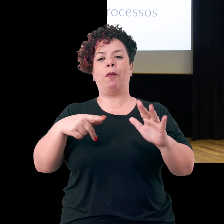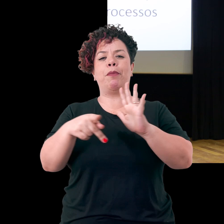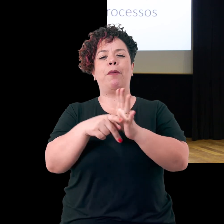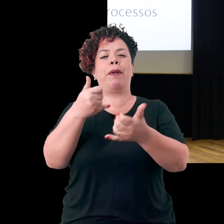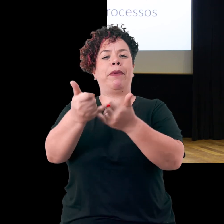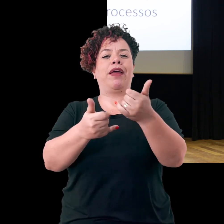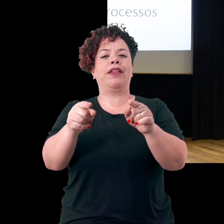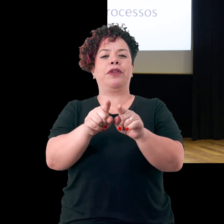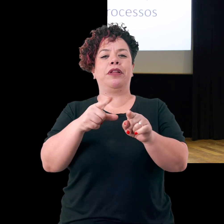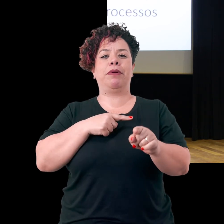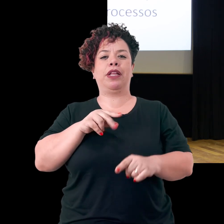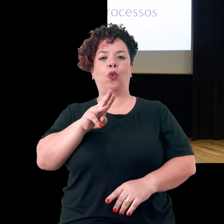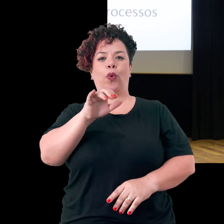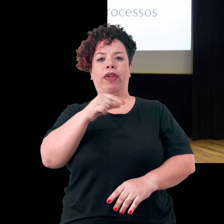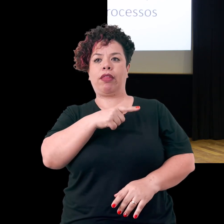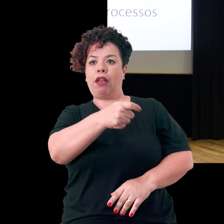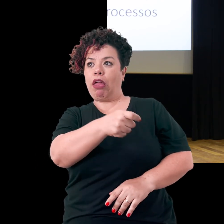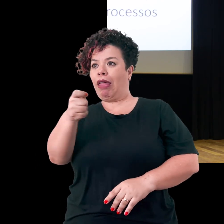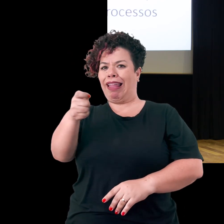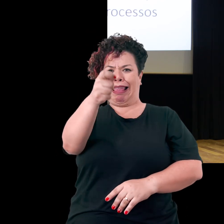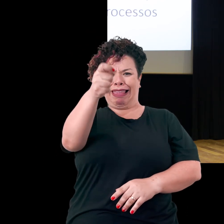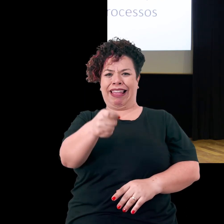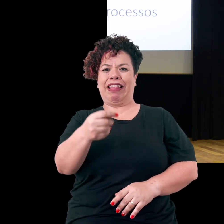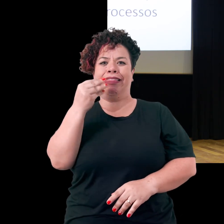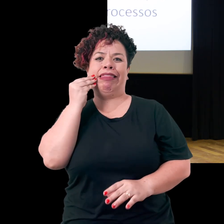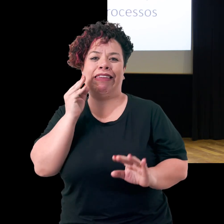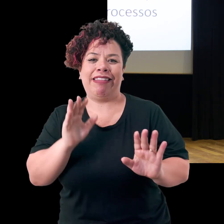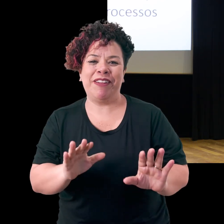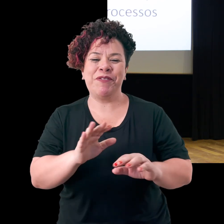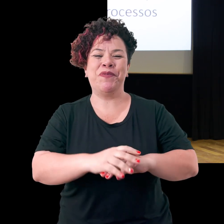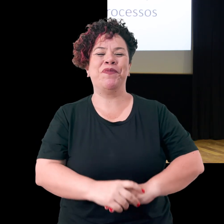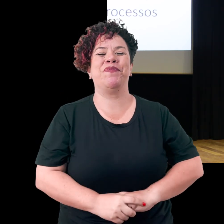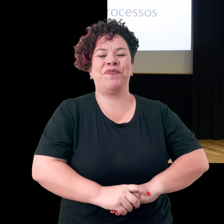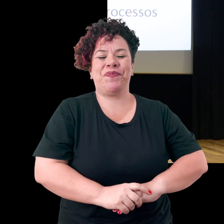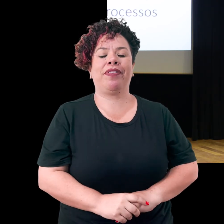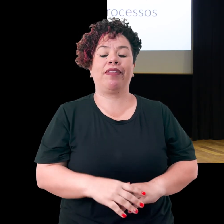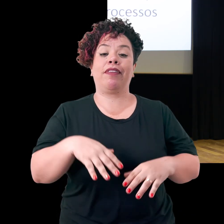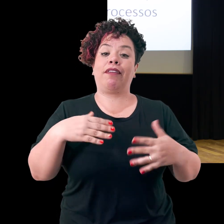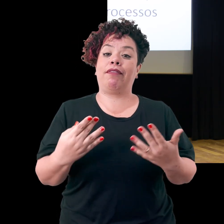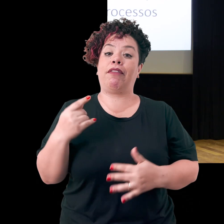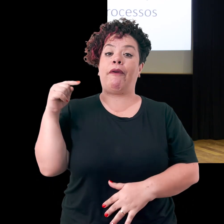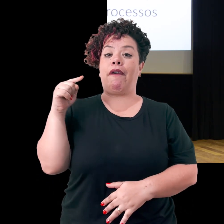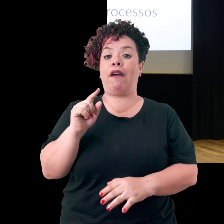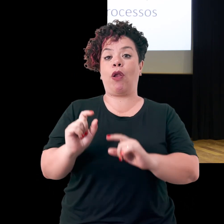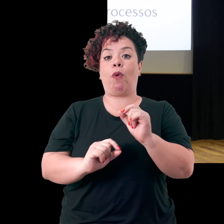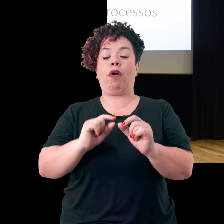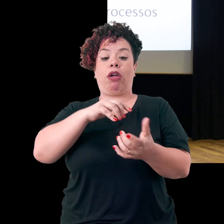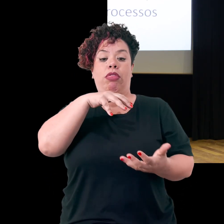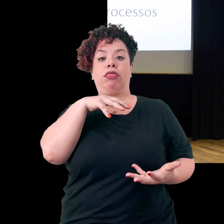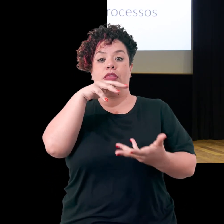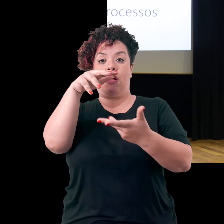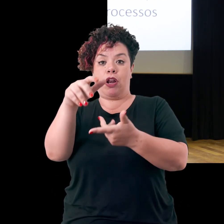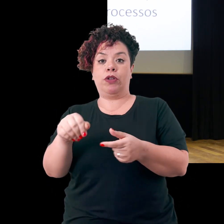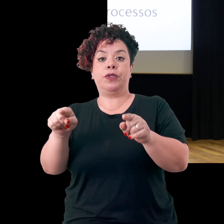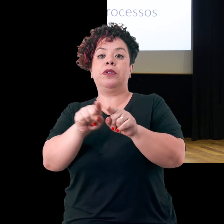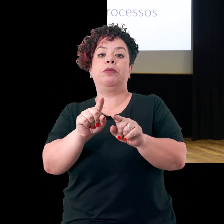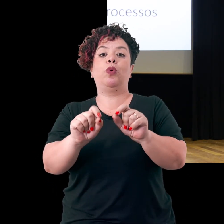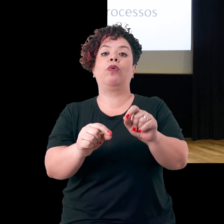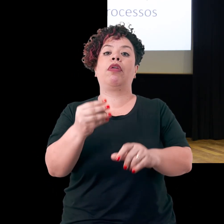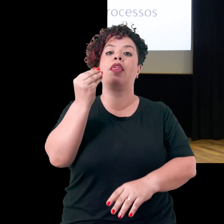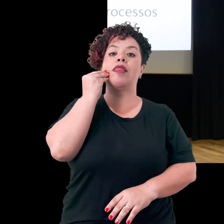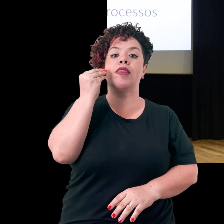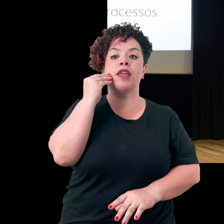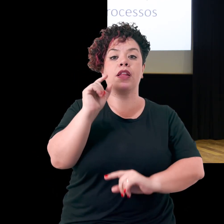jogo, né? Wii, né? Bom, a década, ela é uma década, então, internacional. Ela visa produzir